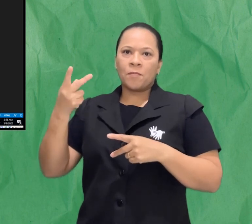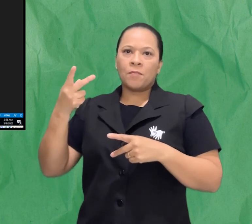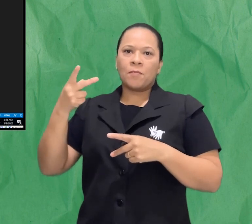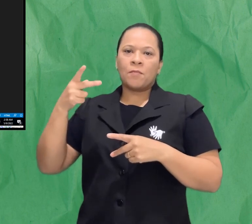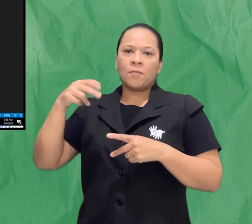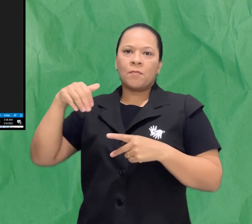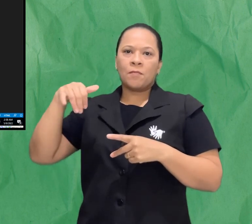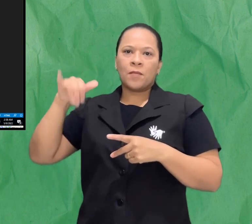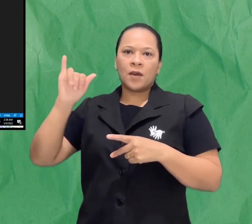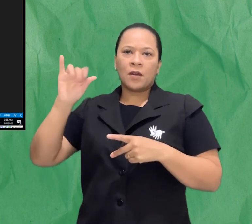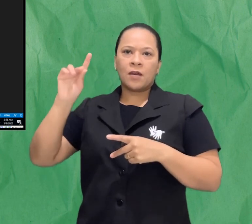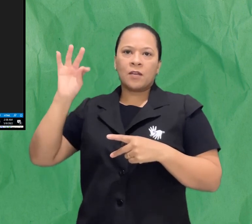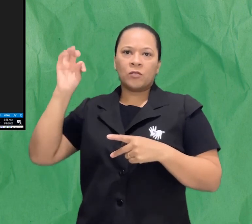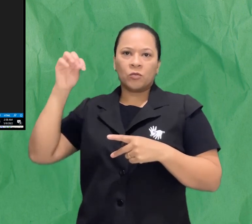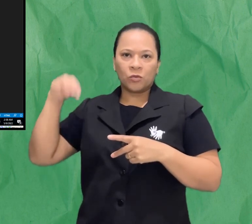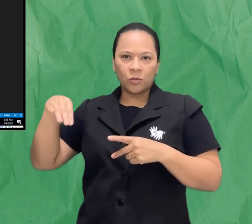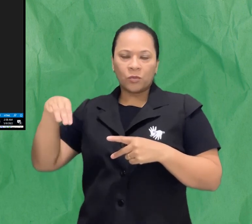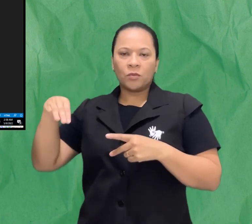Jupyter.